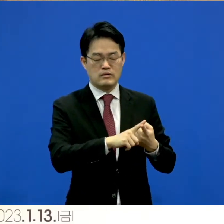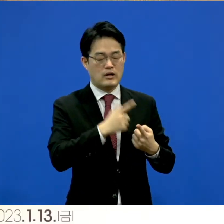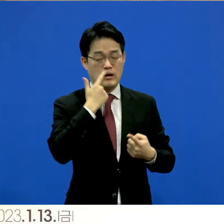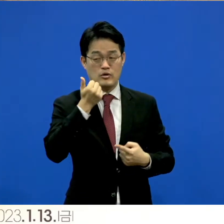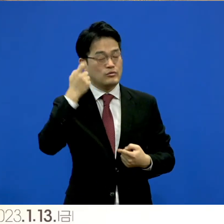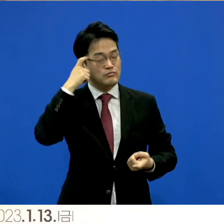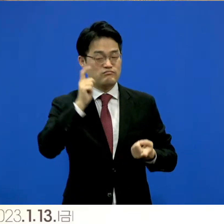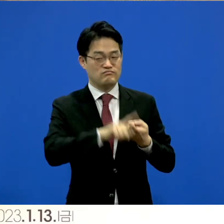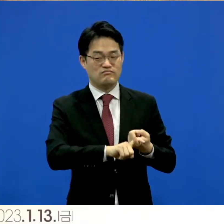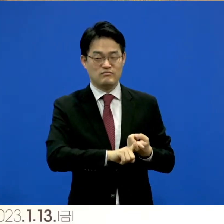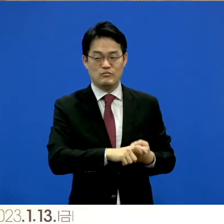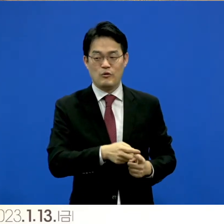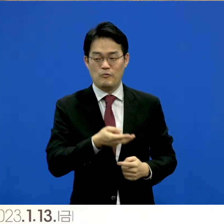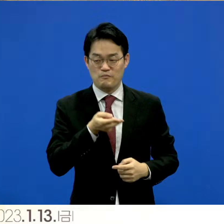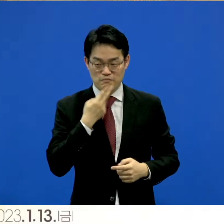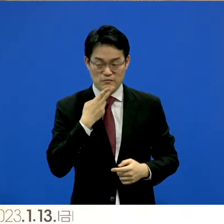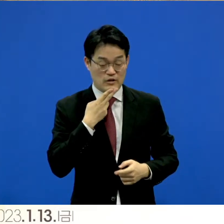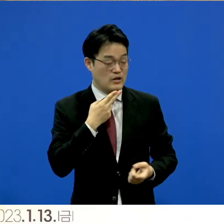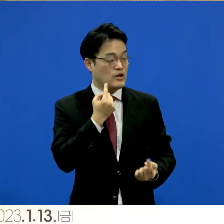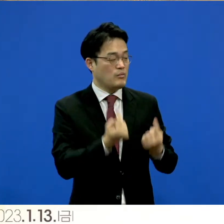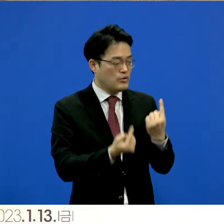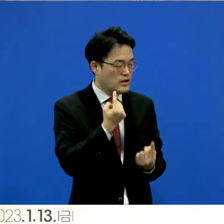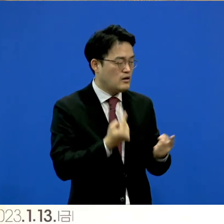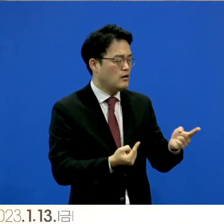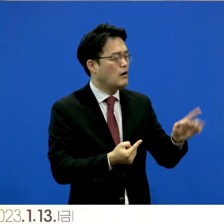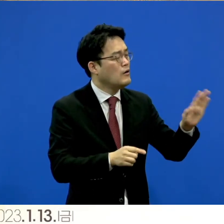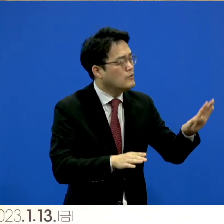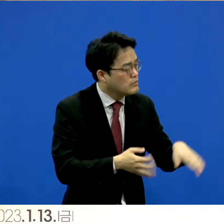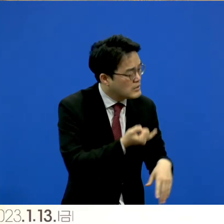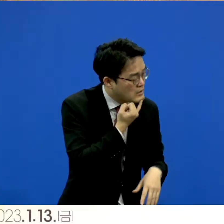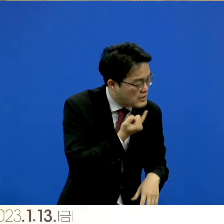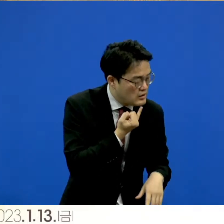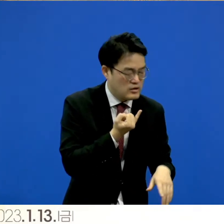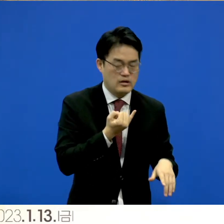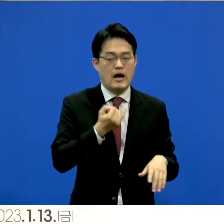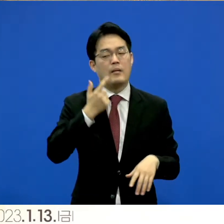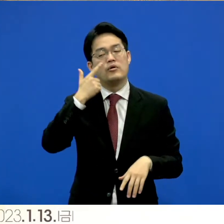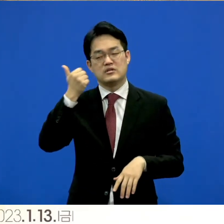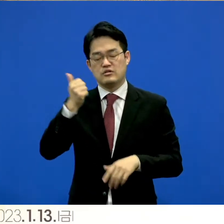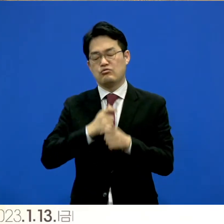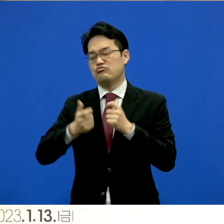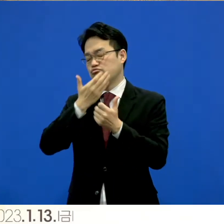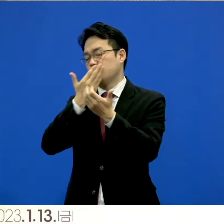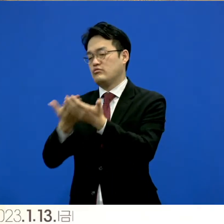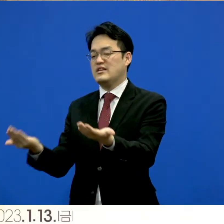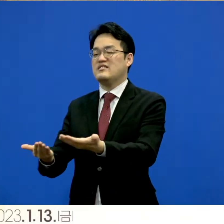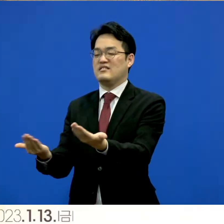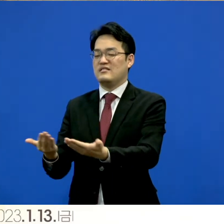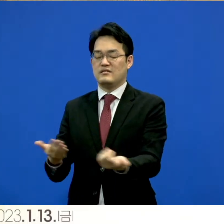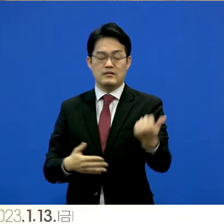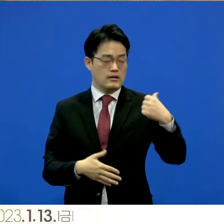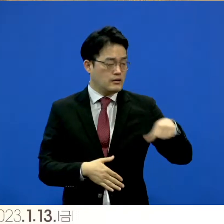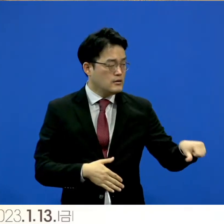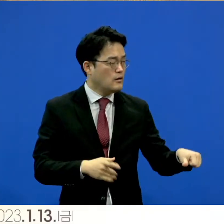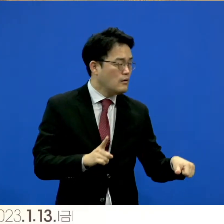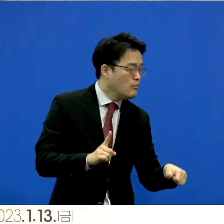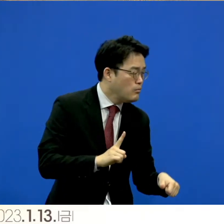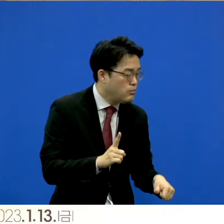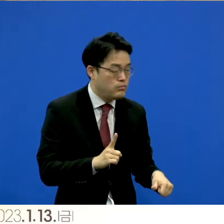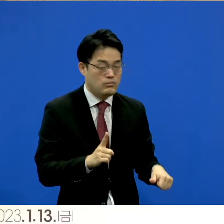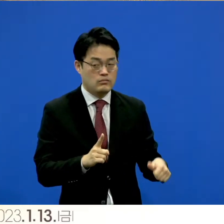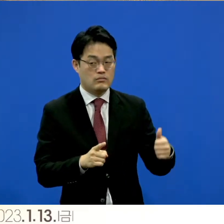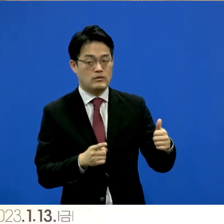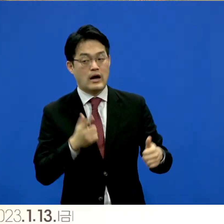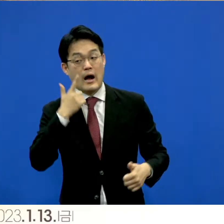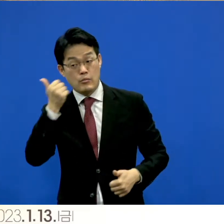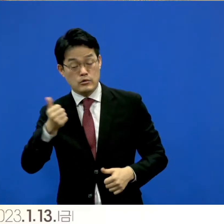그것을 들은 건지 들었지 않은지 모르는데 아버지에게는 그게 별로 중요하지 않아 보여요. 이미 아버지는